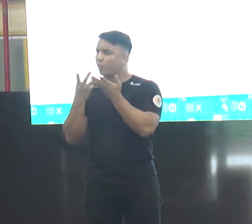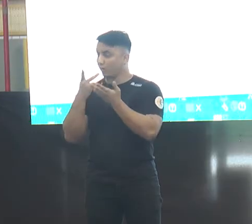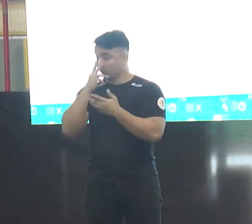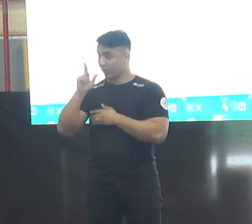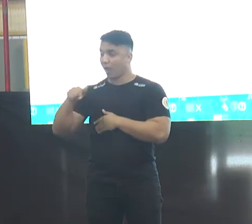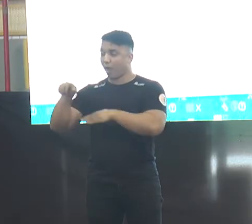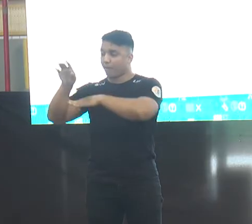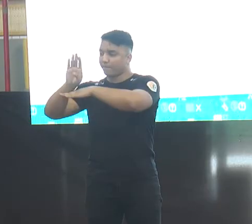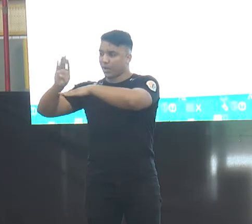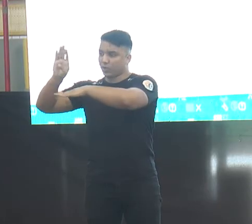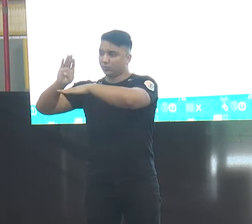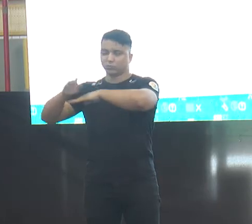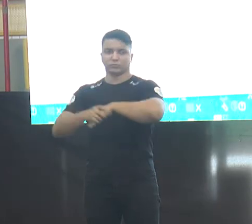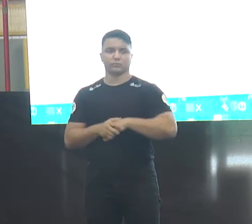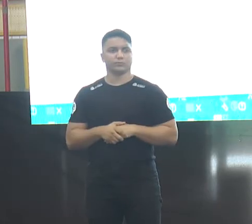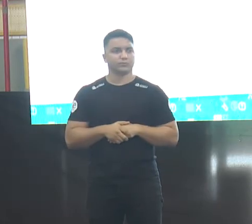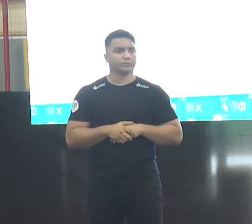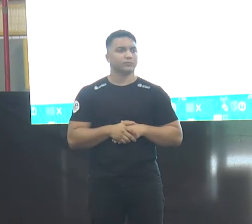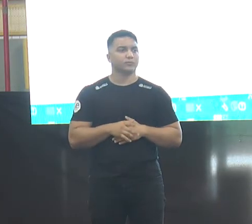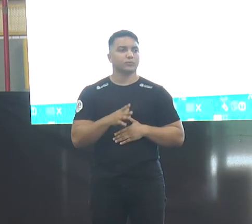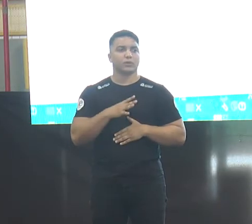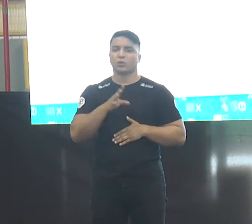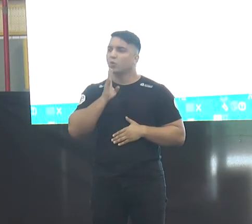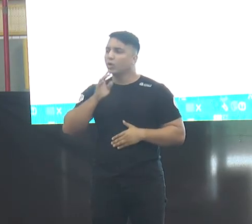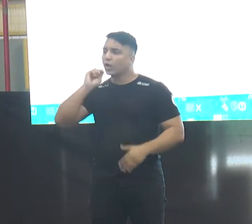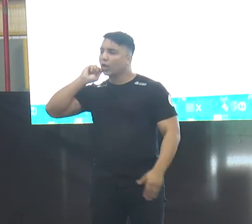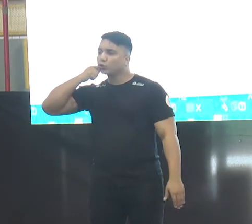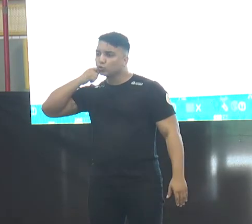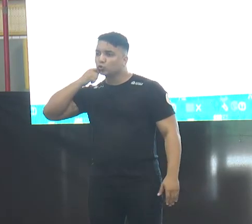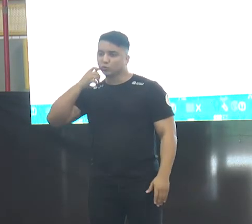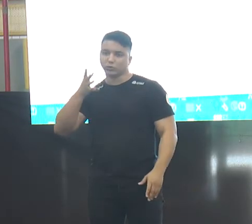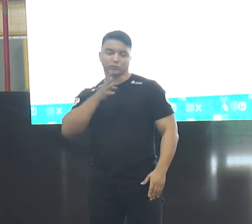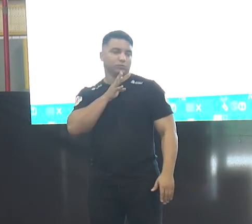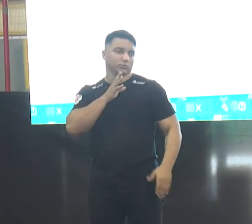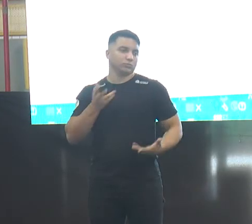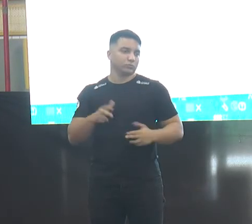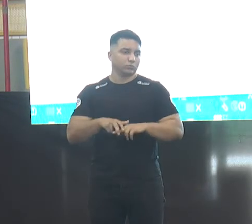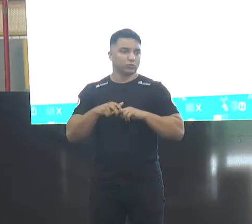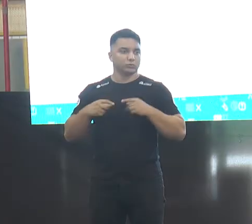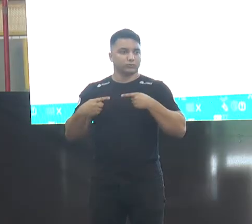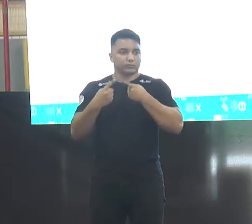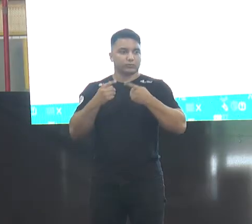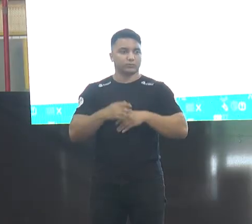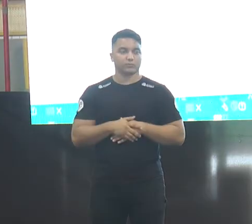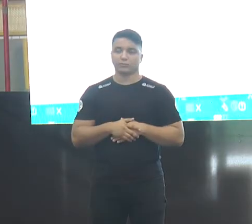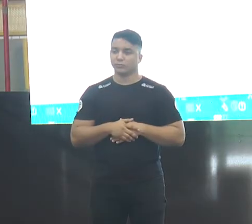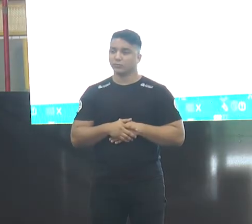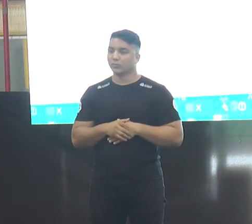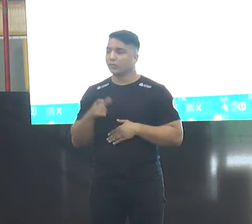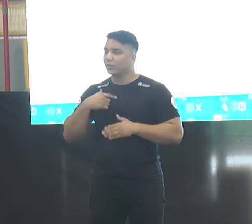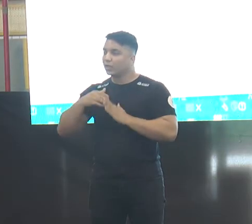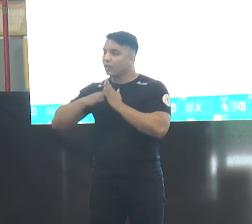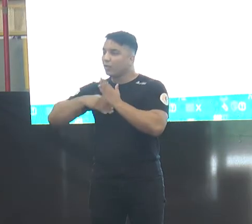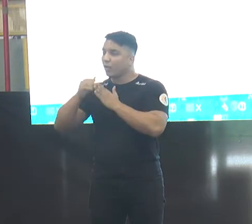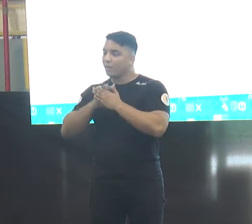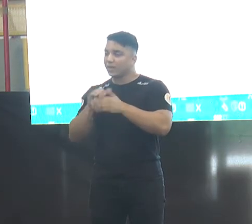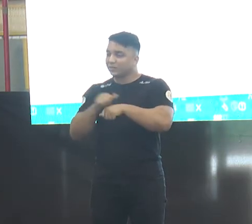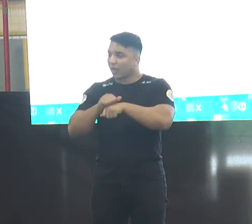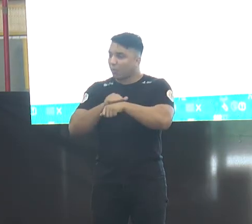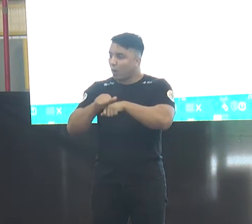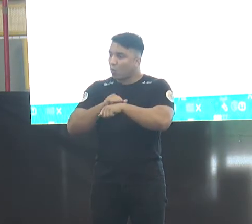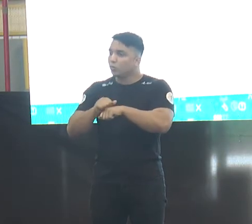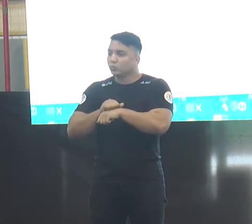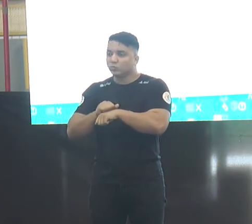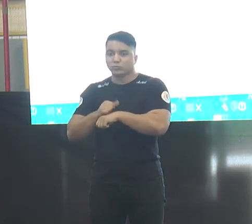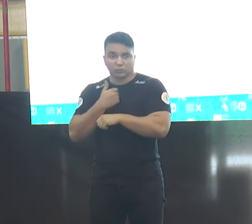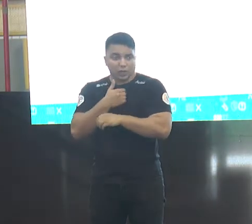língua. Michel, não entendi de jeito nenhum. Quem já chupou caju sabe do que eu estou falando. Quem já lambeu o sabão sabe.